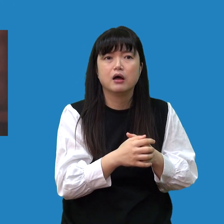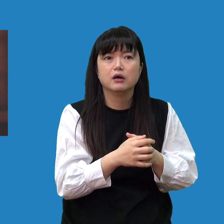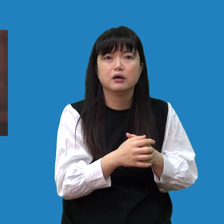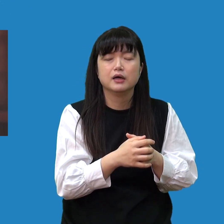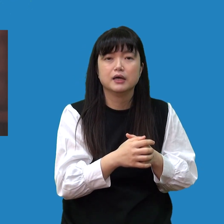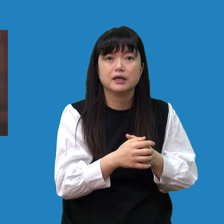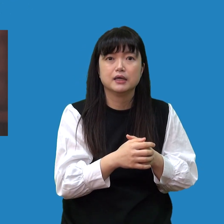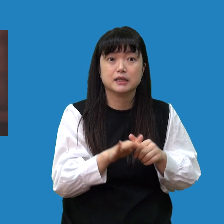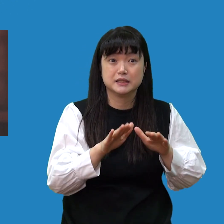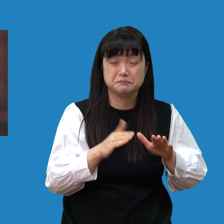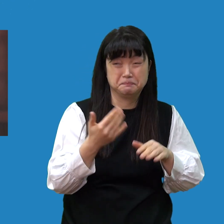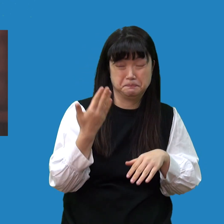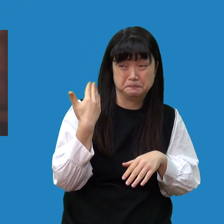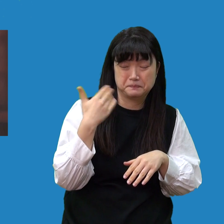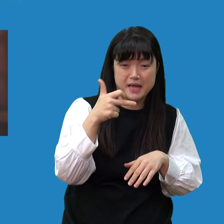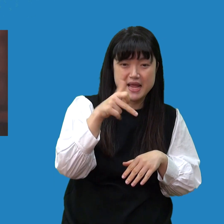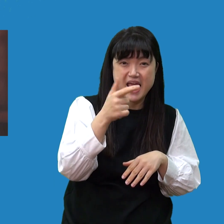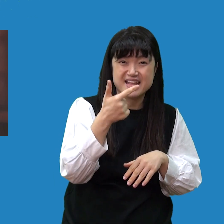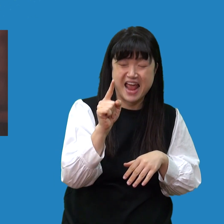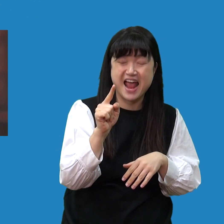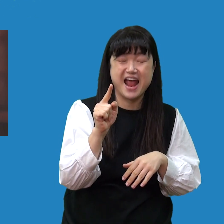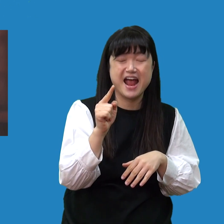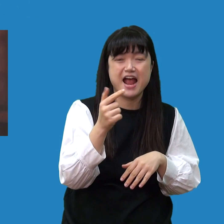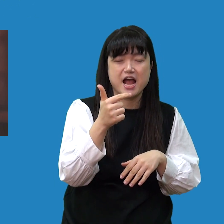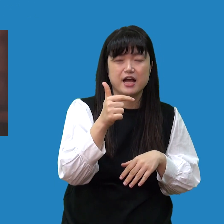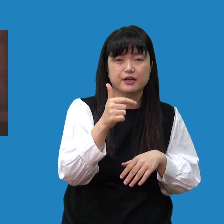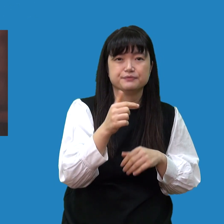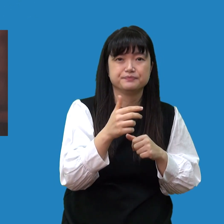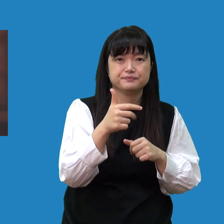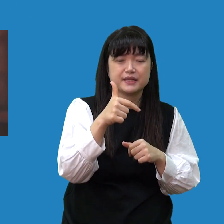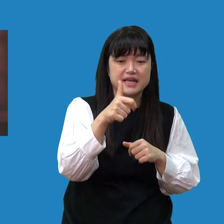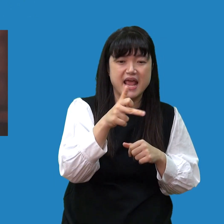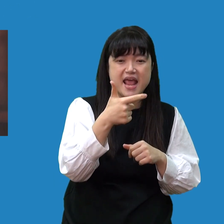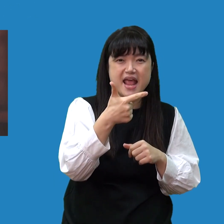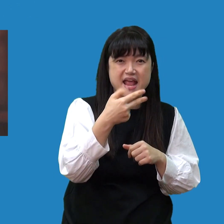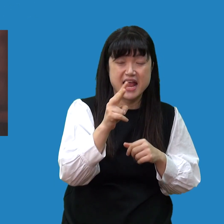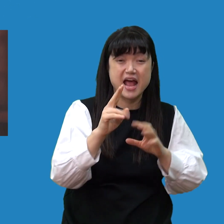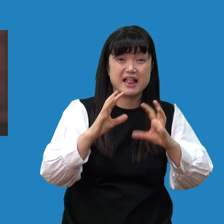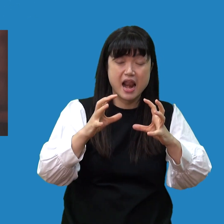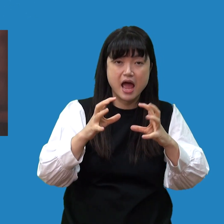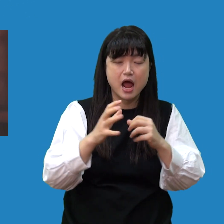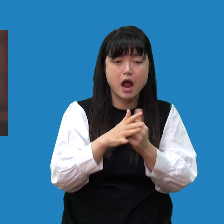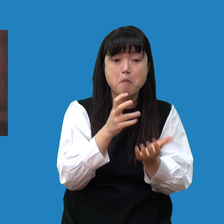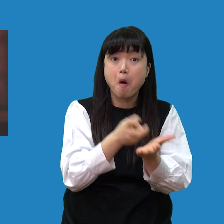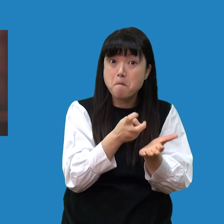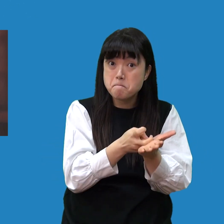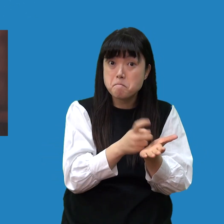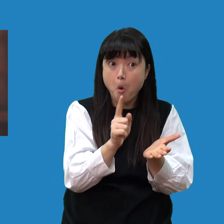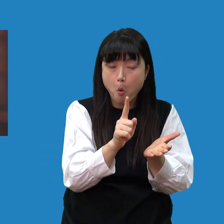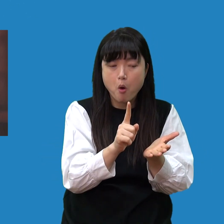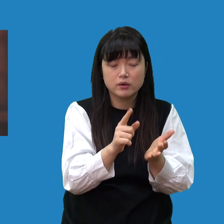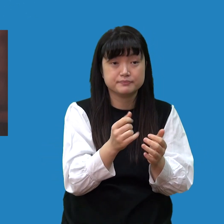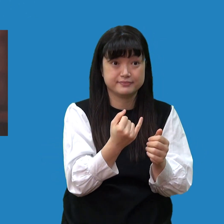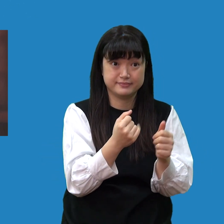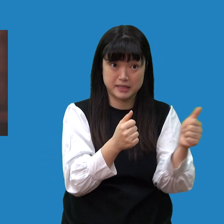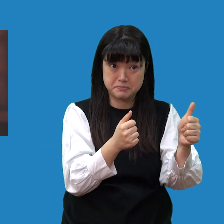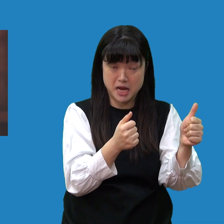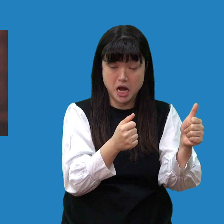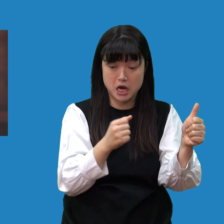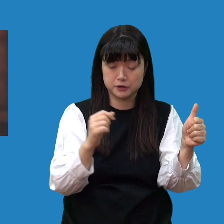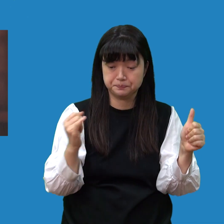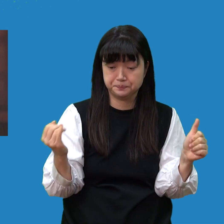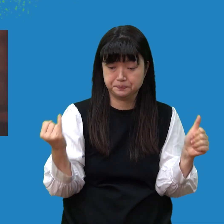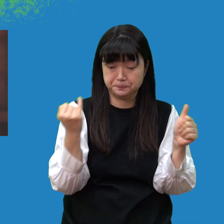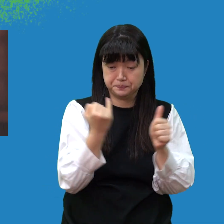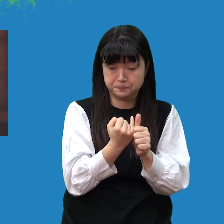제가 이번에 지난주일 케냐에 있었는데 케냐의 법에는 아직도 한 남자가